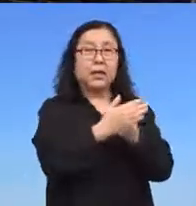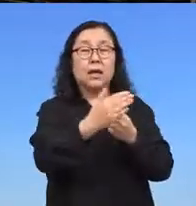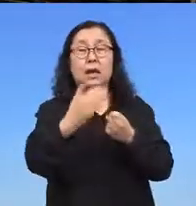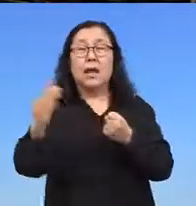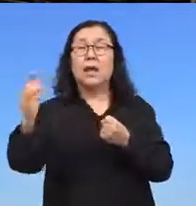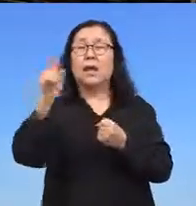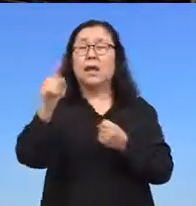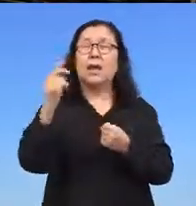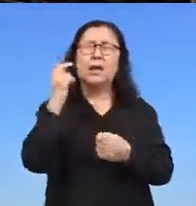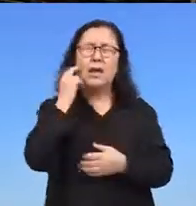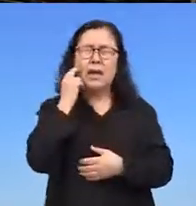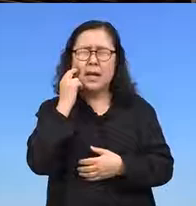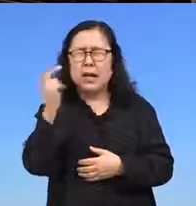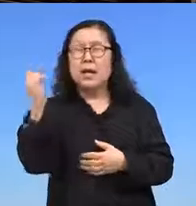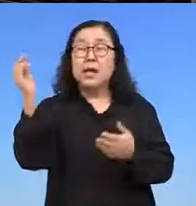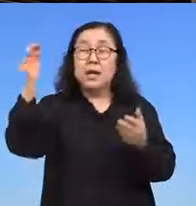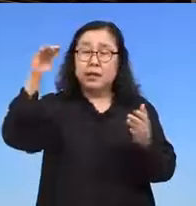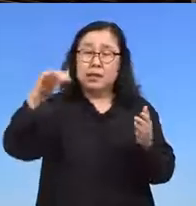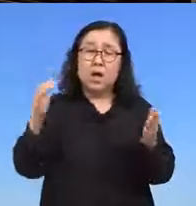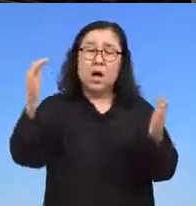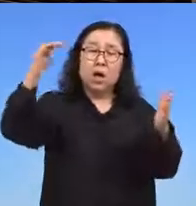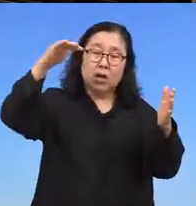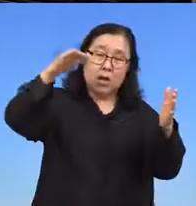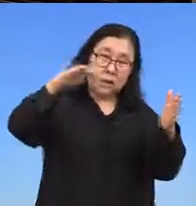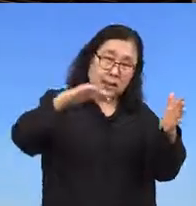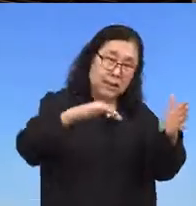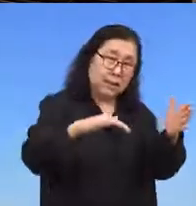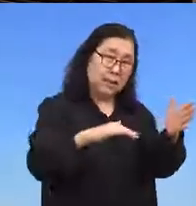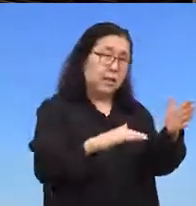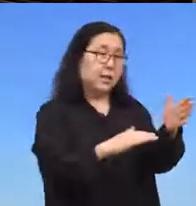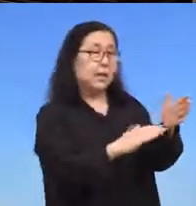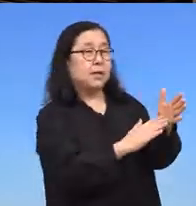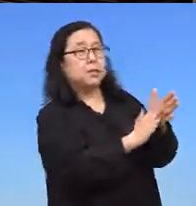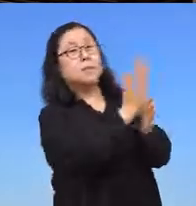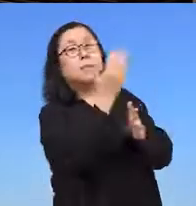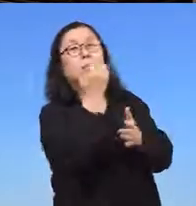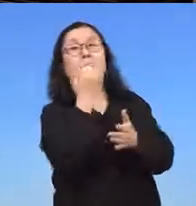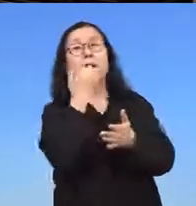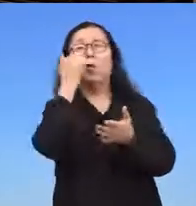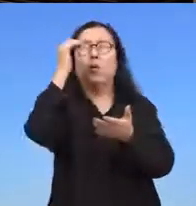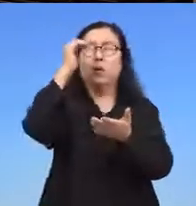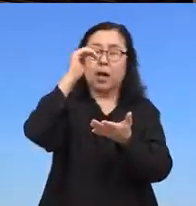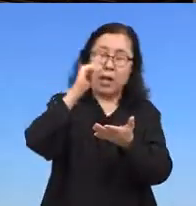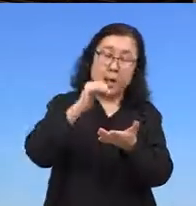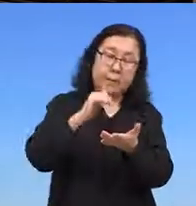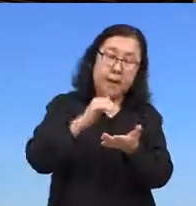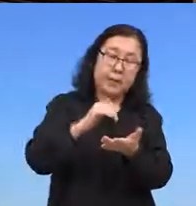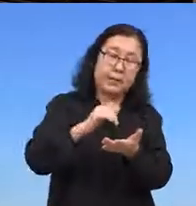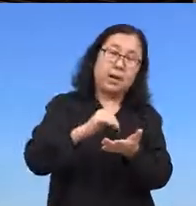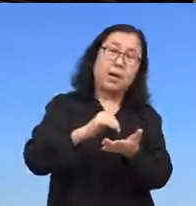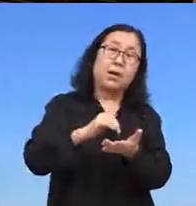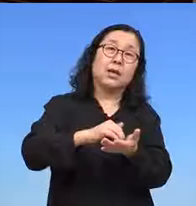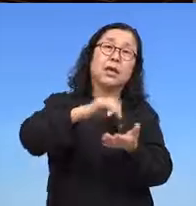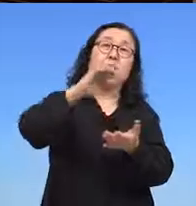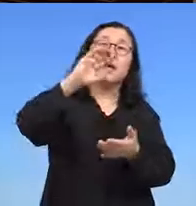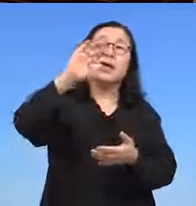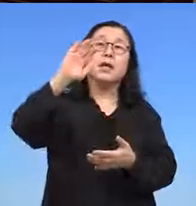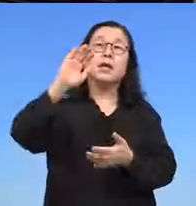여기 계시기에 저 거친 파도가 반석이 되고,